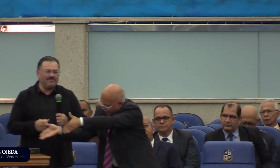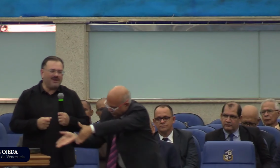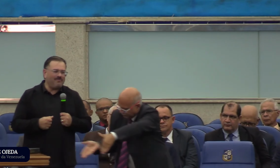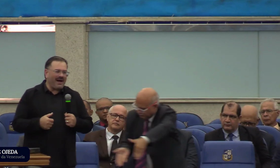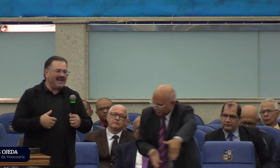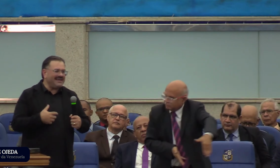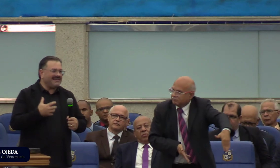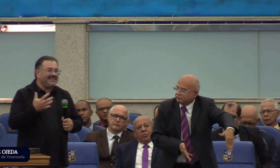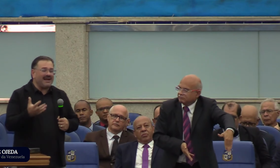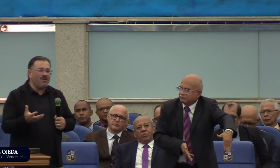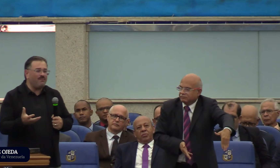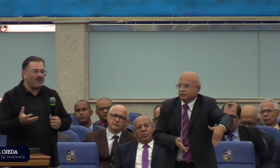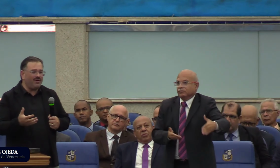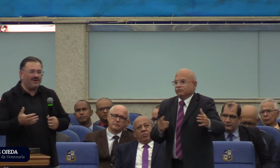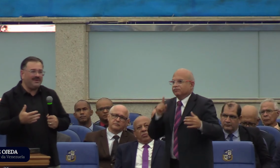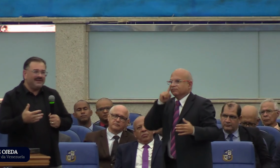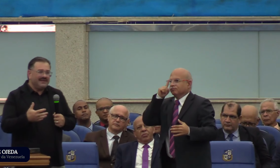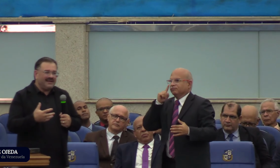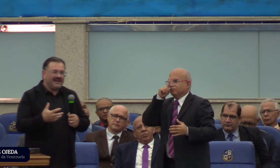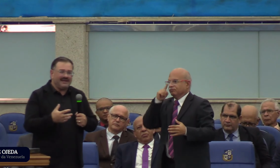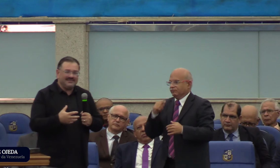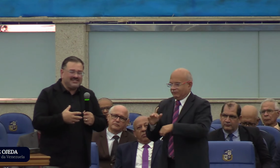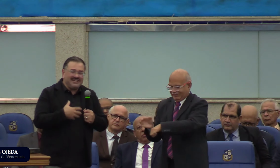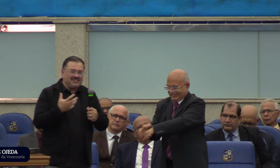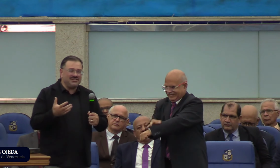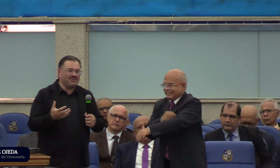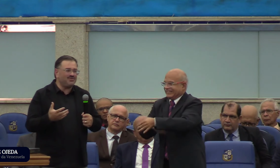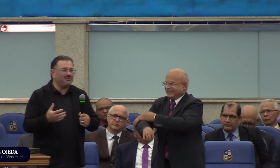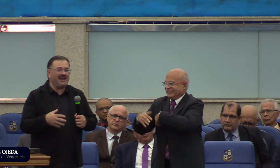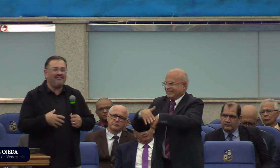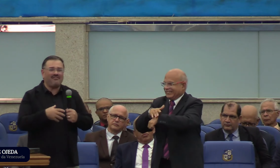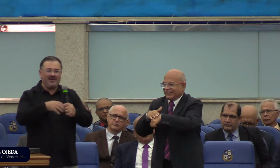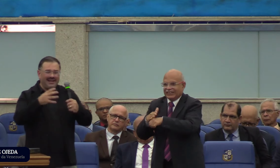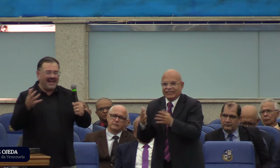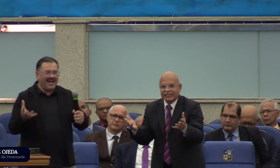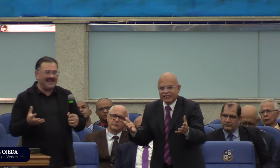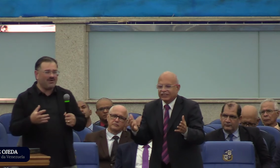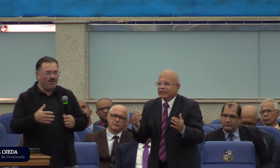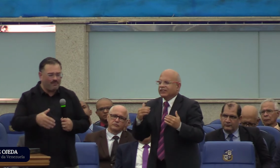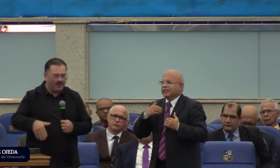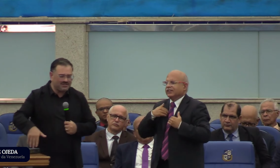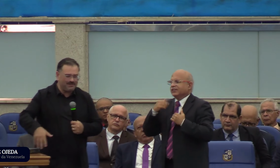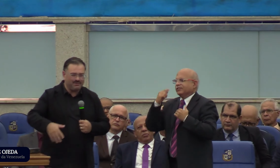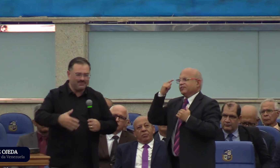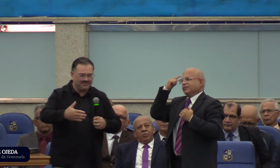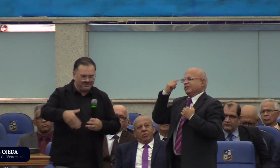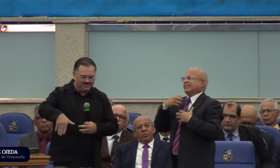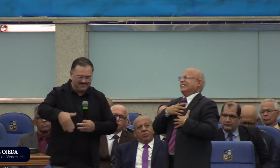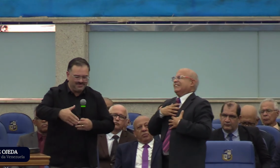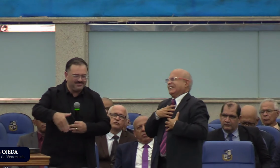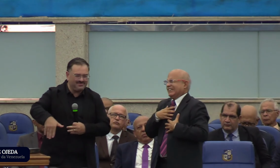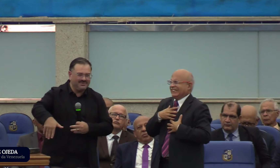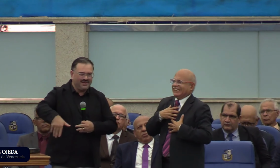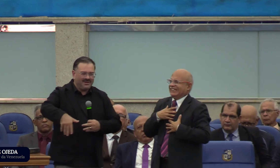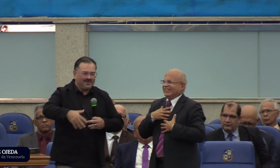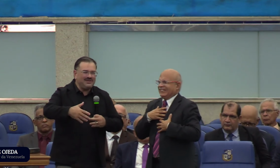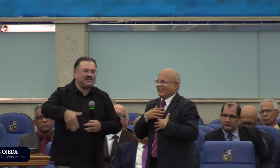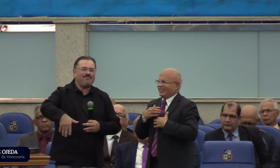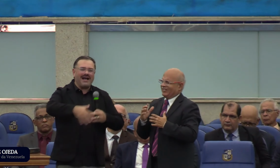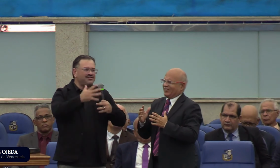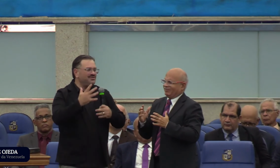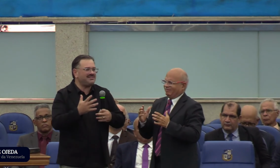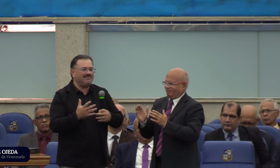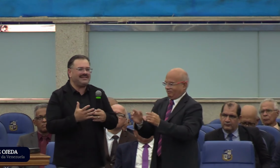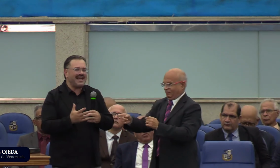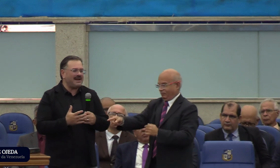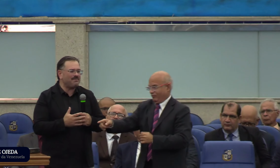Então o meu pai até comprou, diante disso tudo, ele foi lá e comprou tipo um